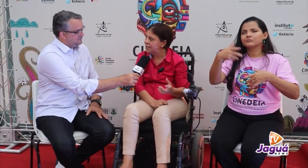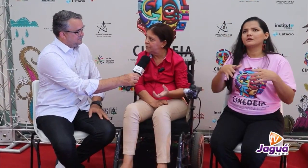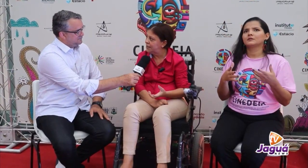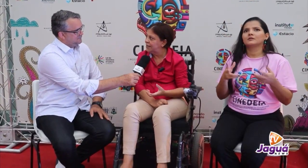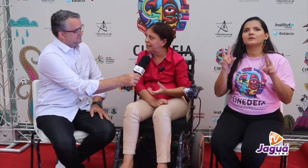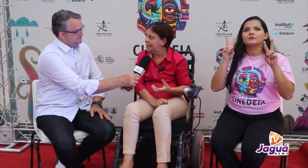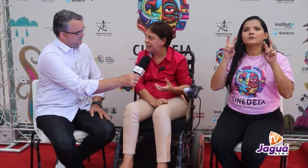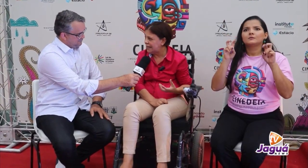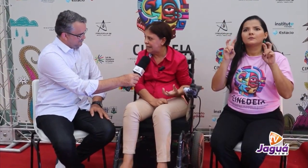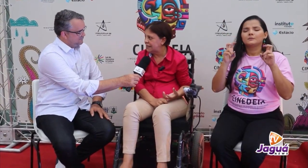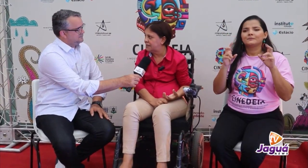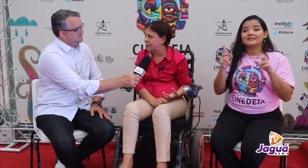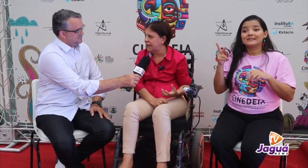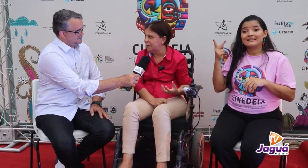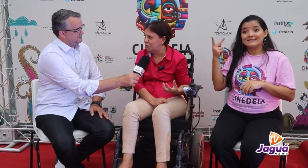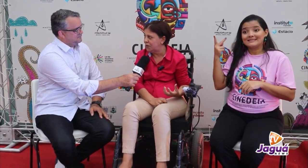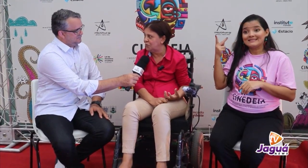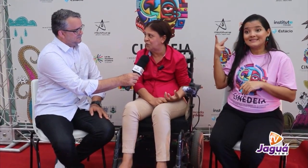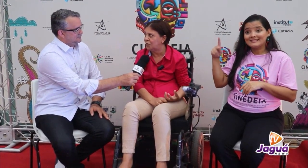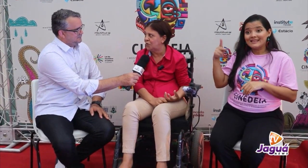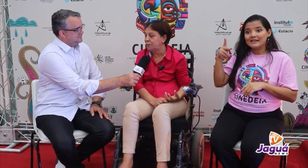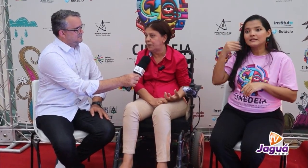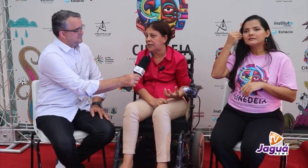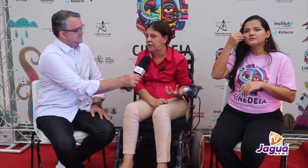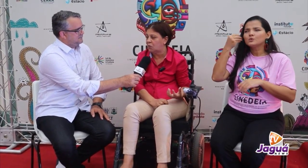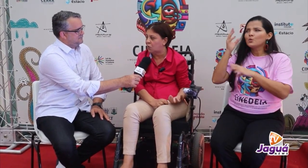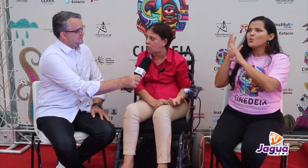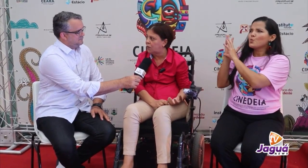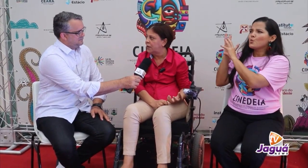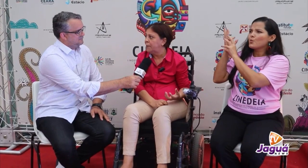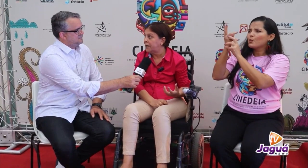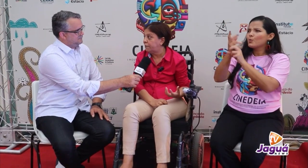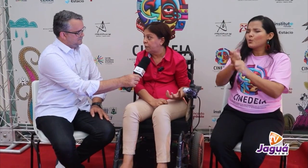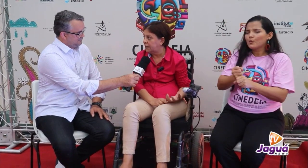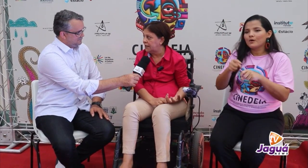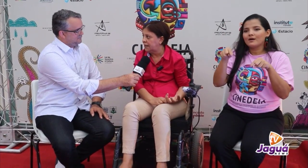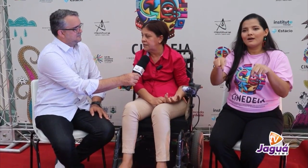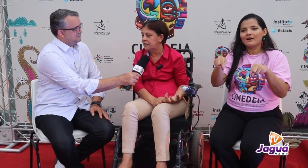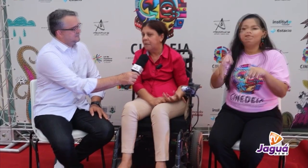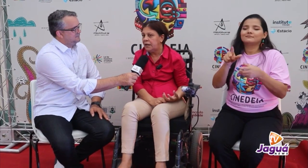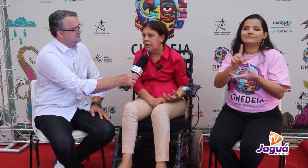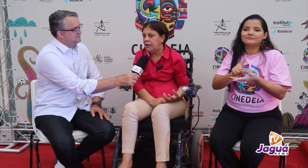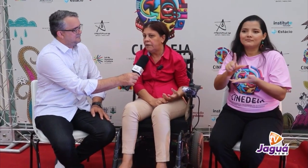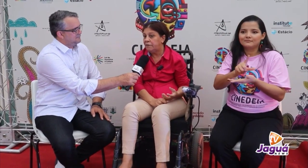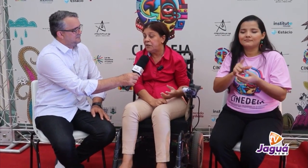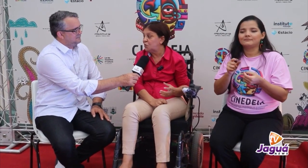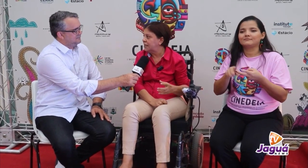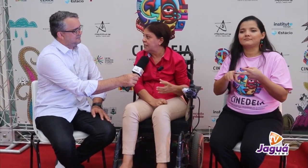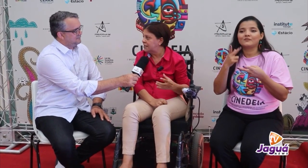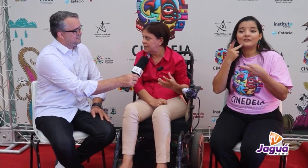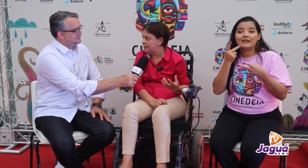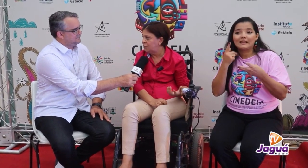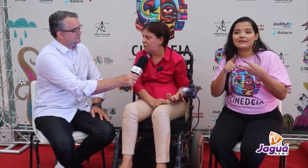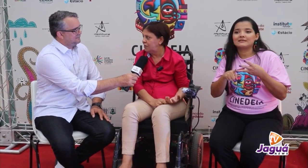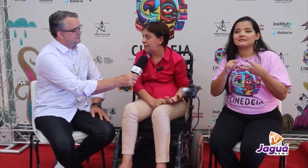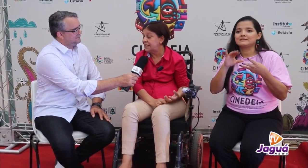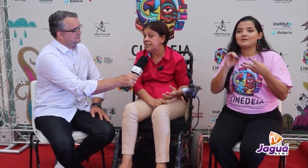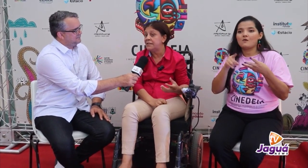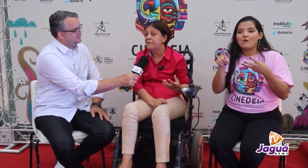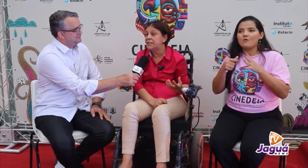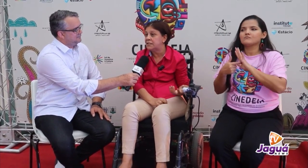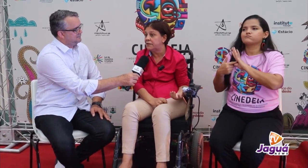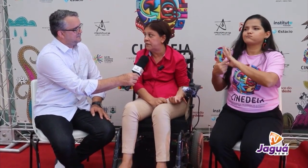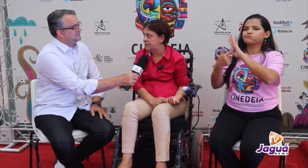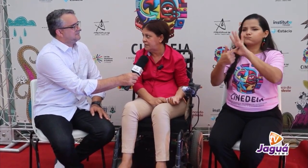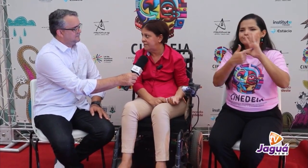essa dinâmica que ele traz para Limoeiro do Norte, para Icó, para Fortaleza, visualizando